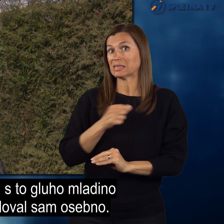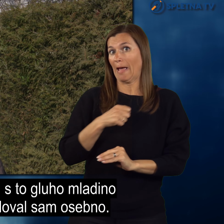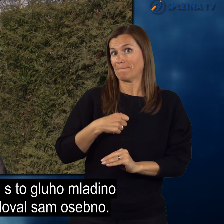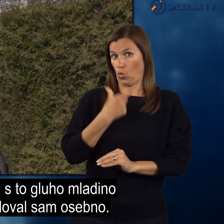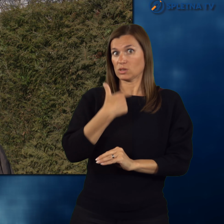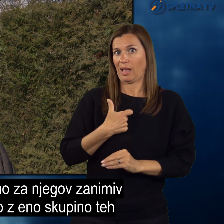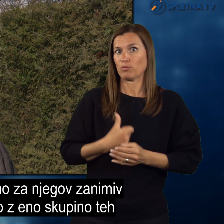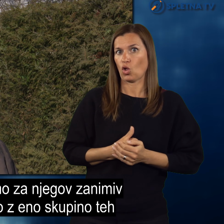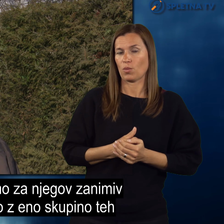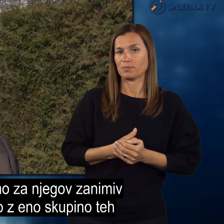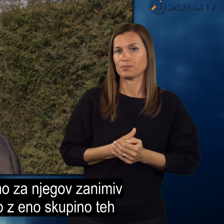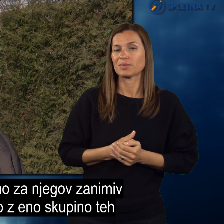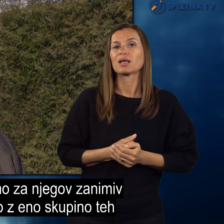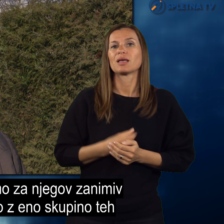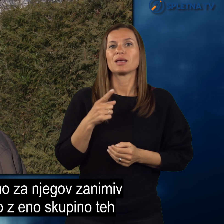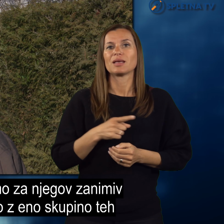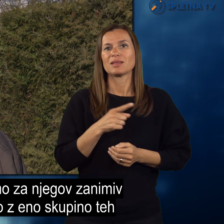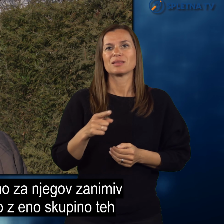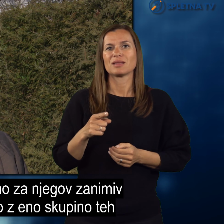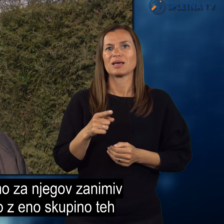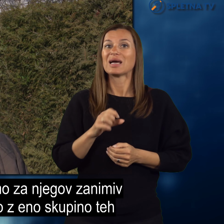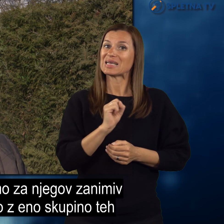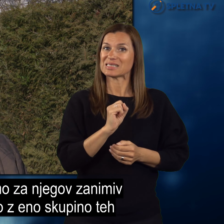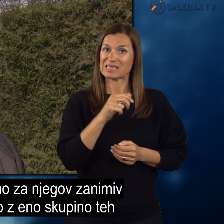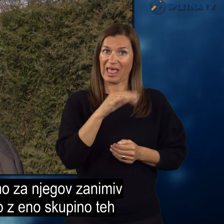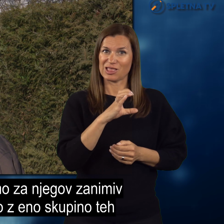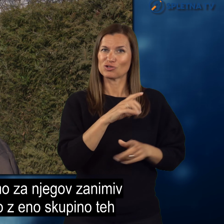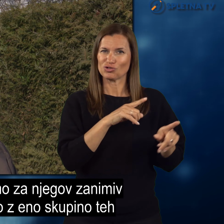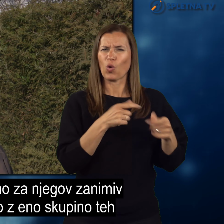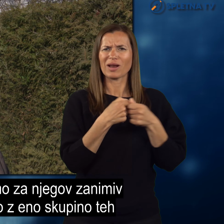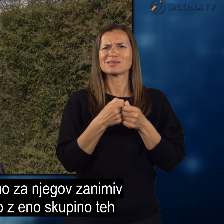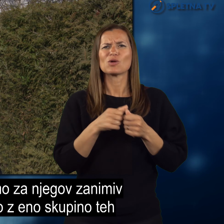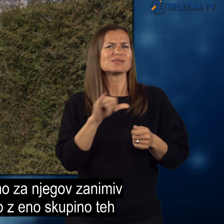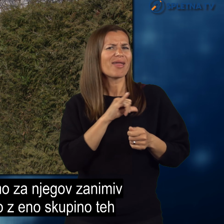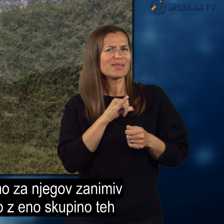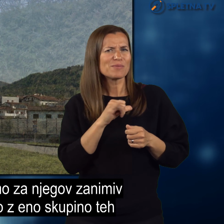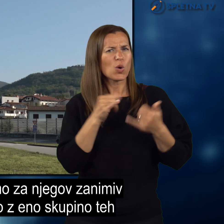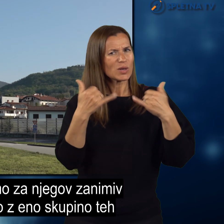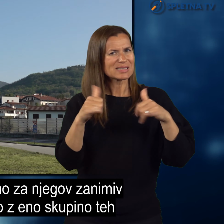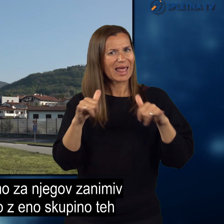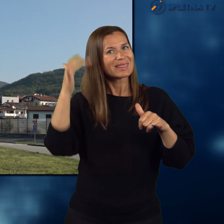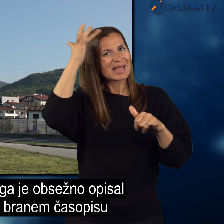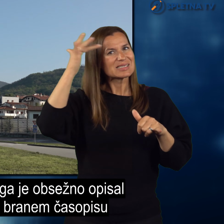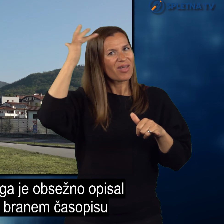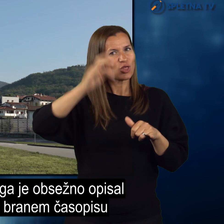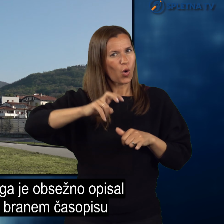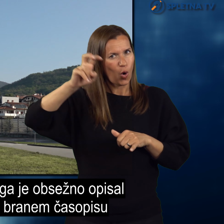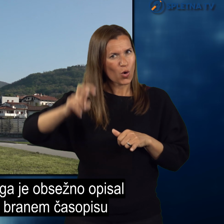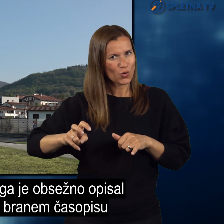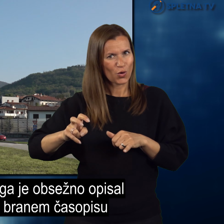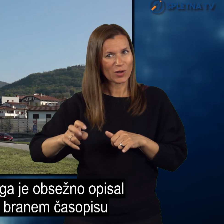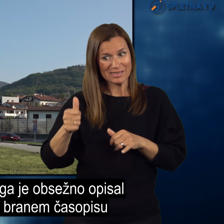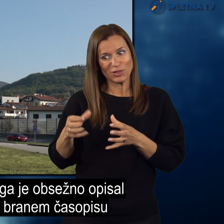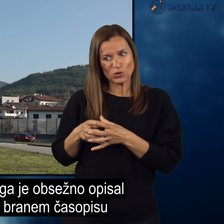sam osebno. In med drugim vemo za njegov zanimiv izlet na Sveto Goro z eno skupino teh gluhih